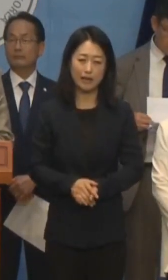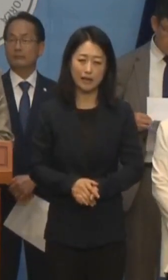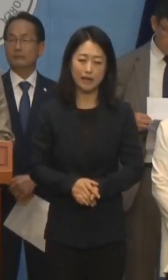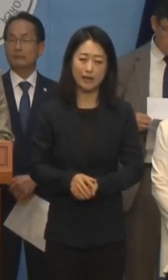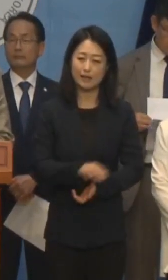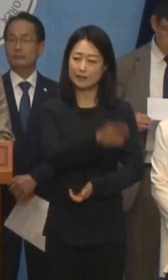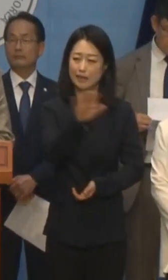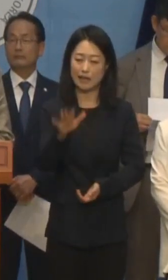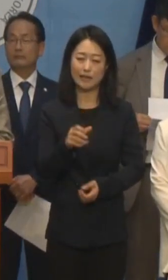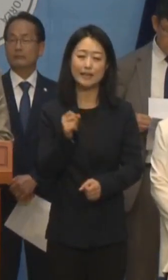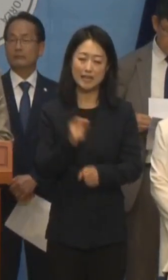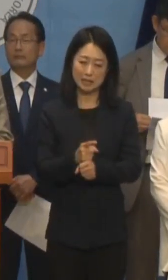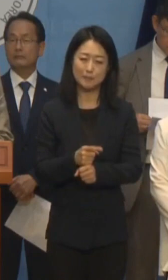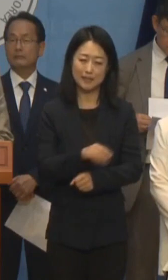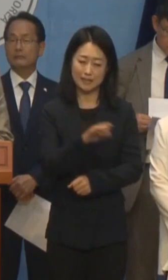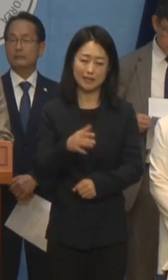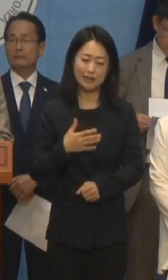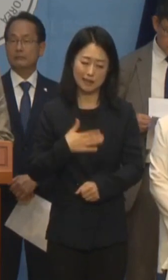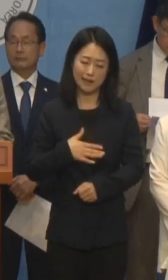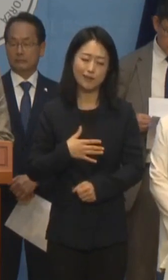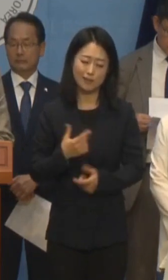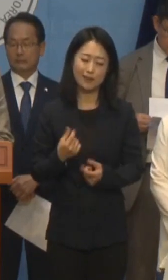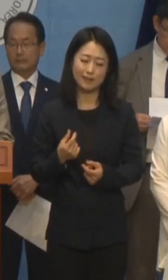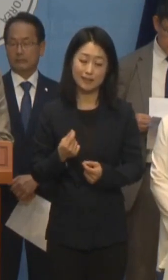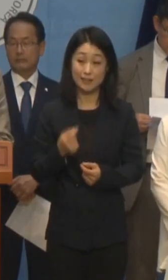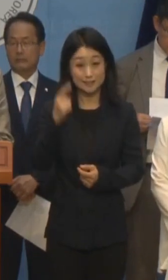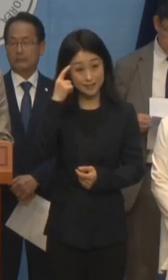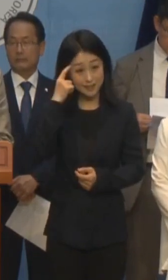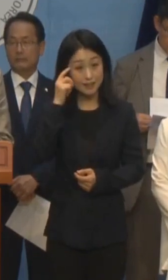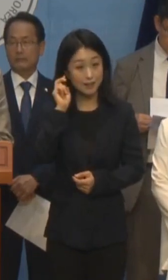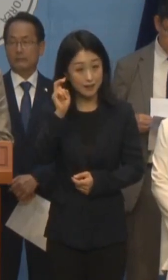예정된 대로 이미 짜여진 각본대로 됐다고 판단하실 겁니다.